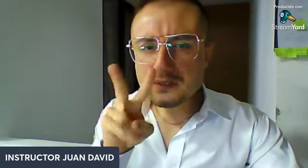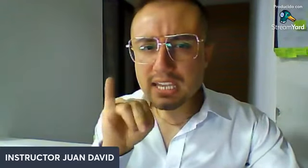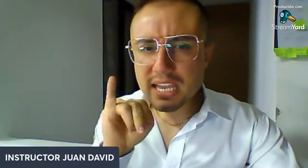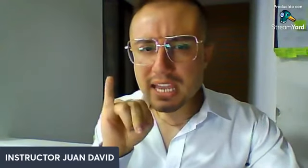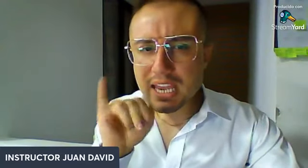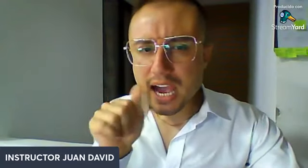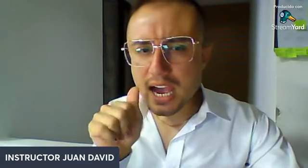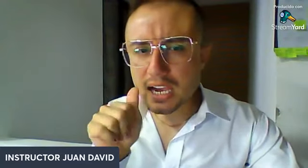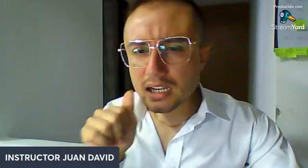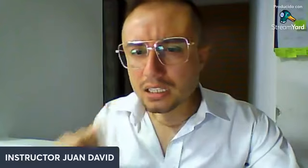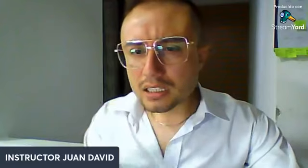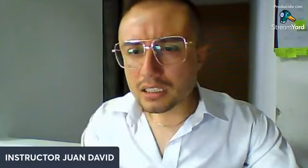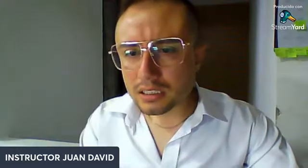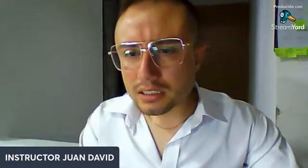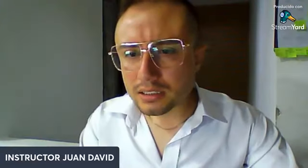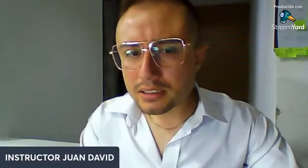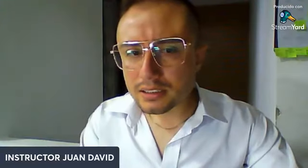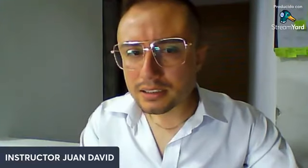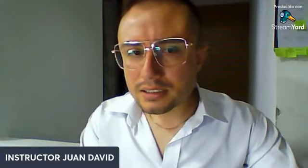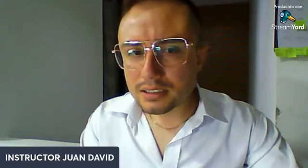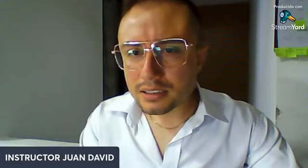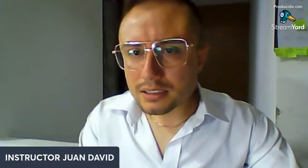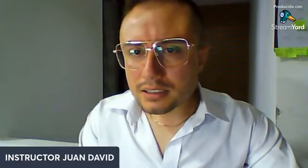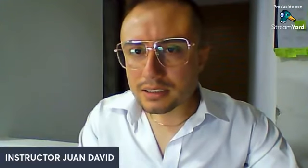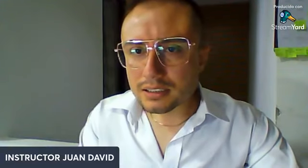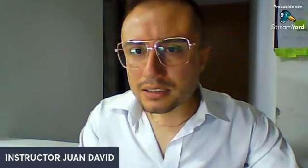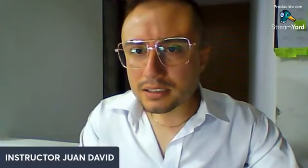Bueno, por aquí sí se escucha.